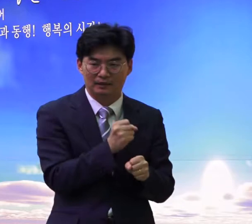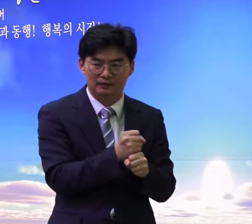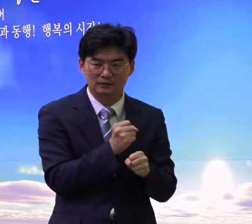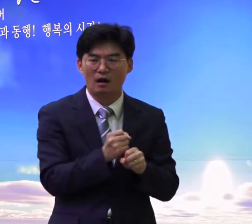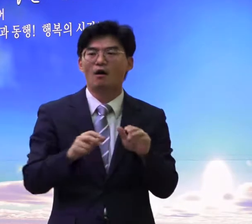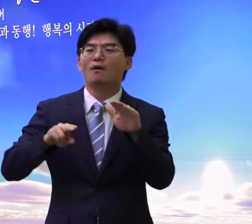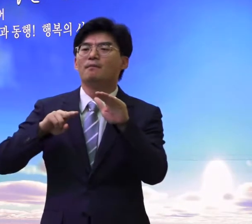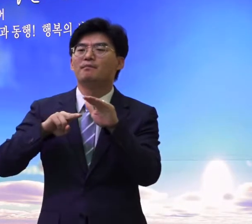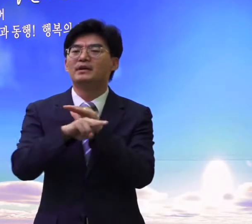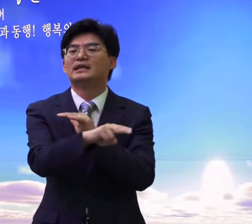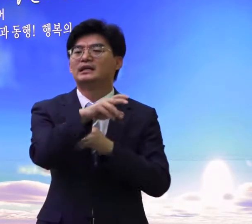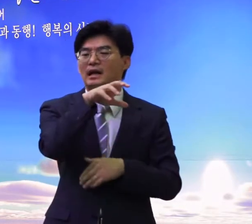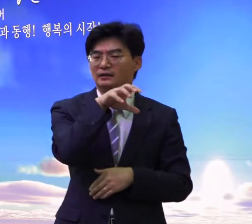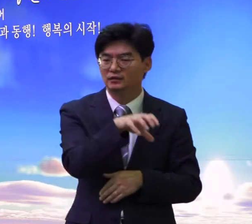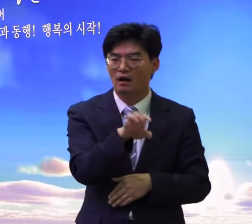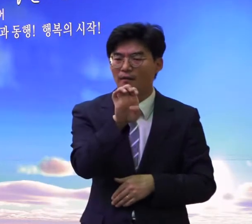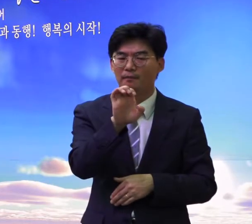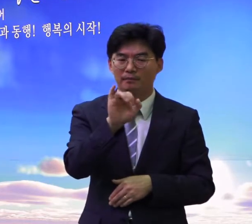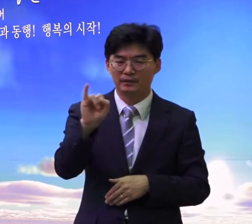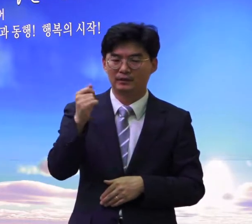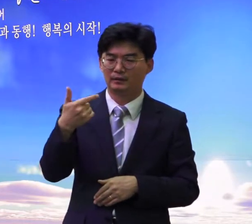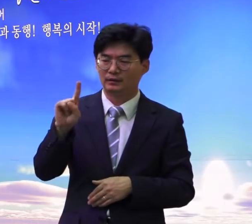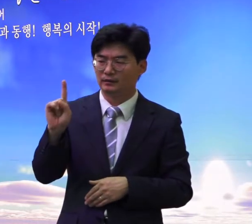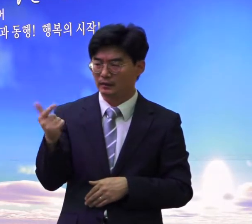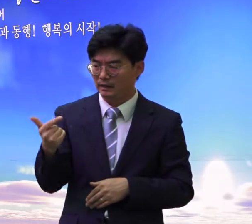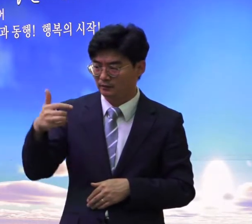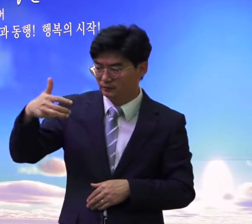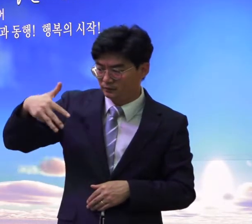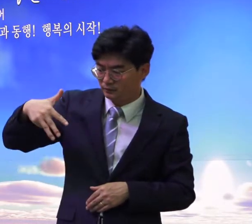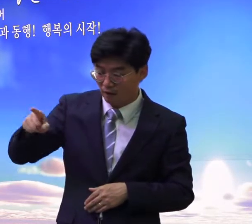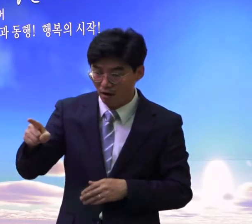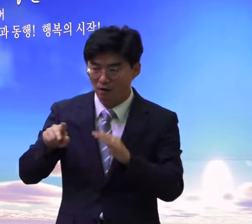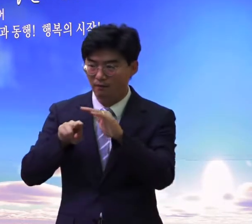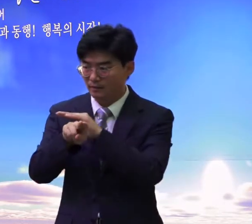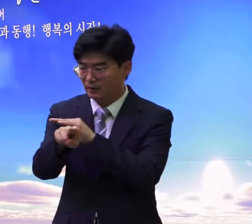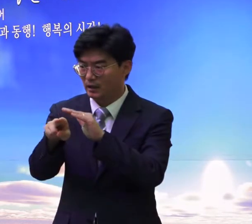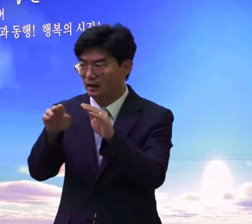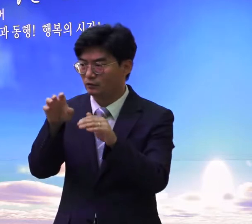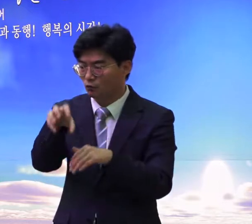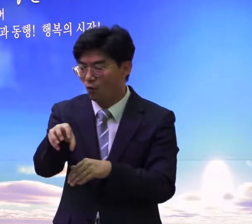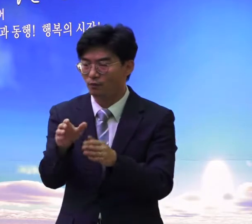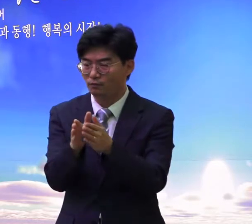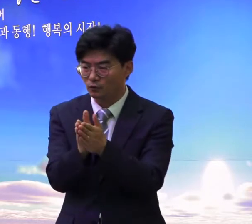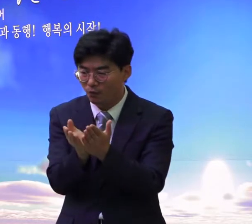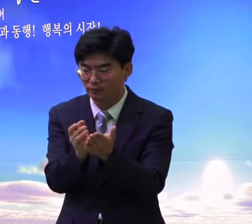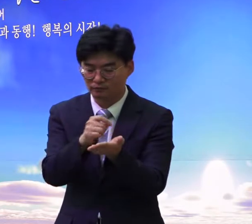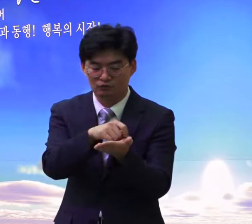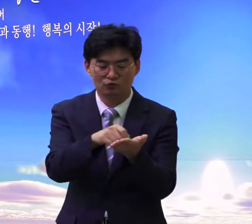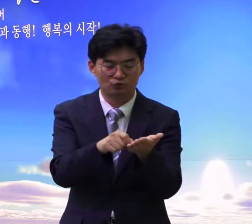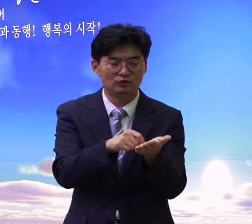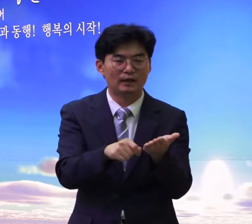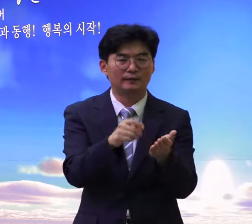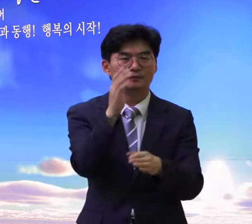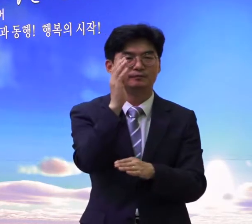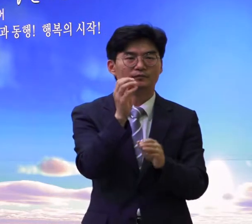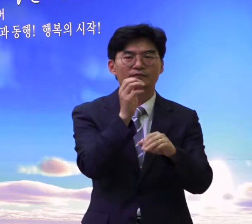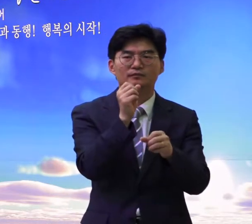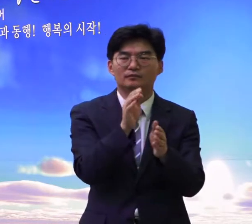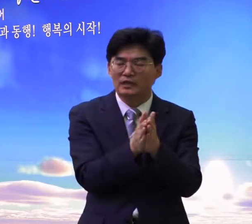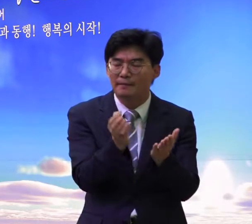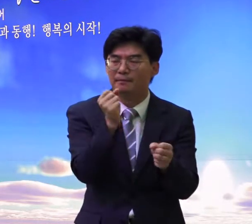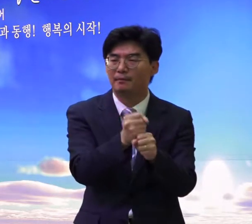같은 그의 책에 그 모든 경험들을 기록하고 특별히 고난에 대해서 이렇게 썼습니다. 하나님께서 우리에게